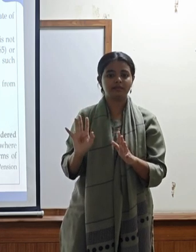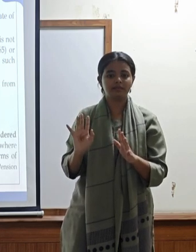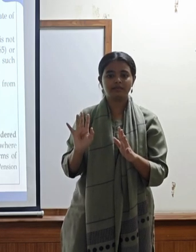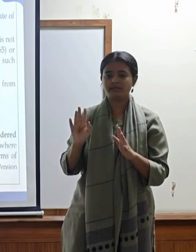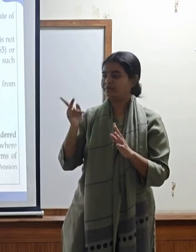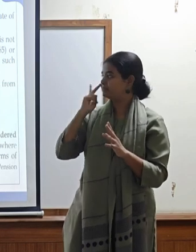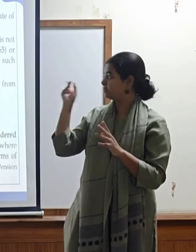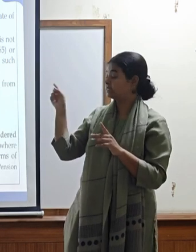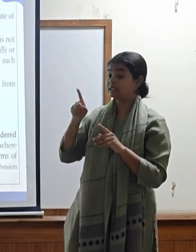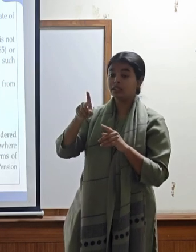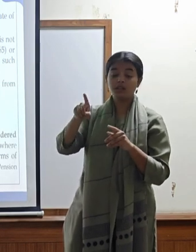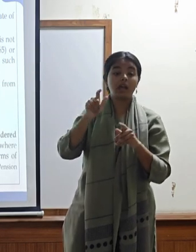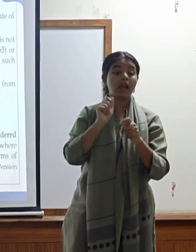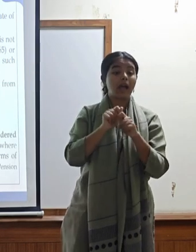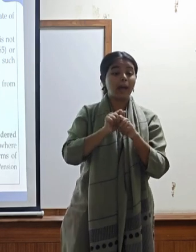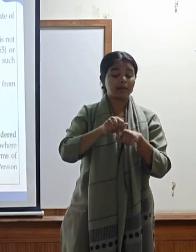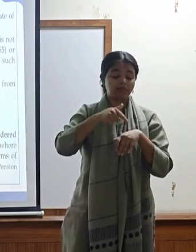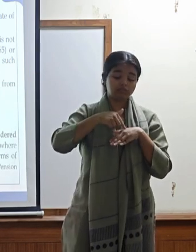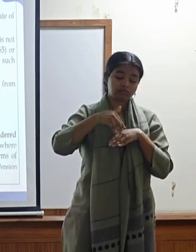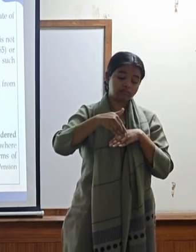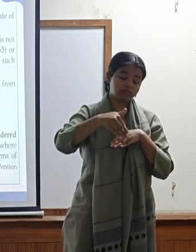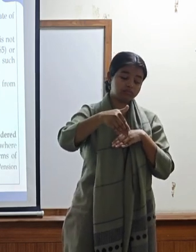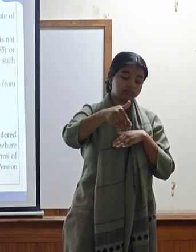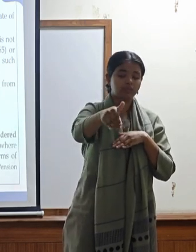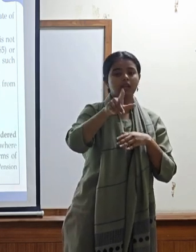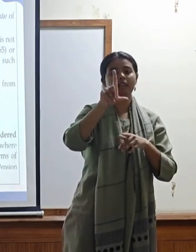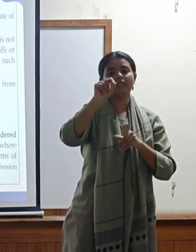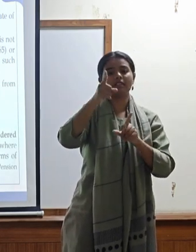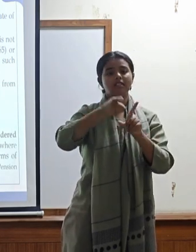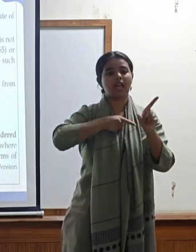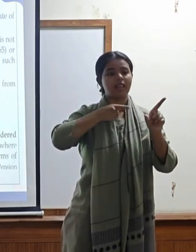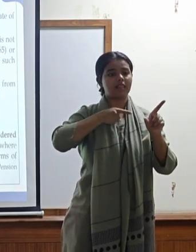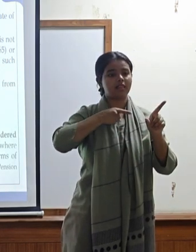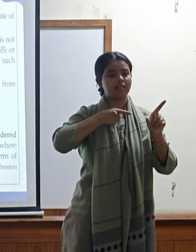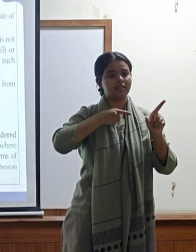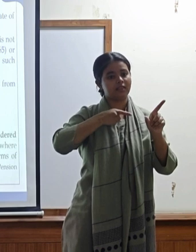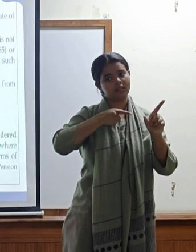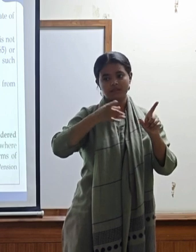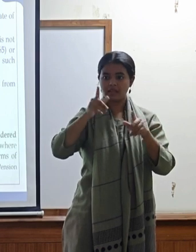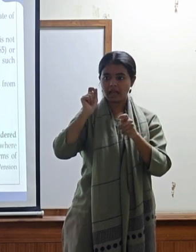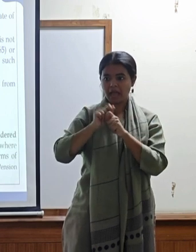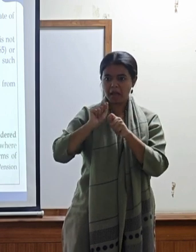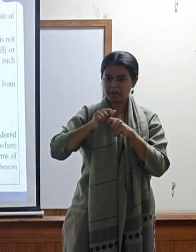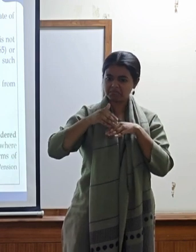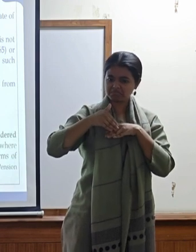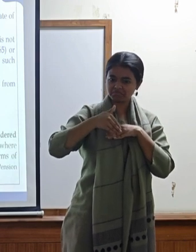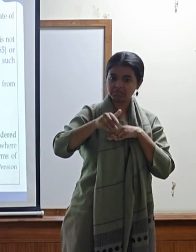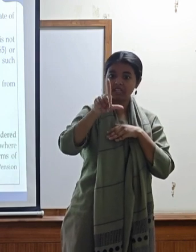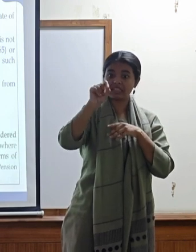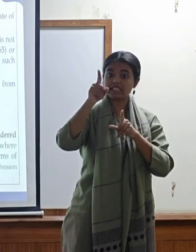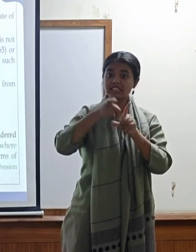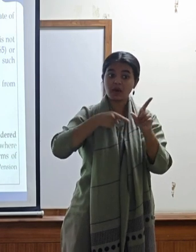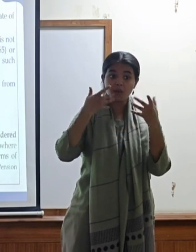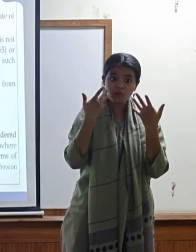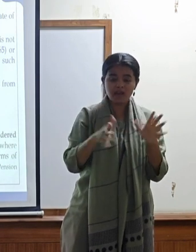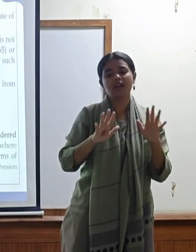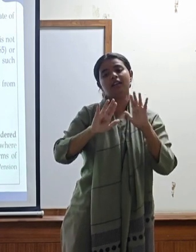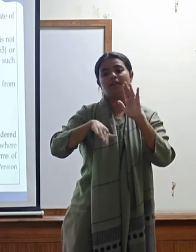सर्विस, 10 साल की क्वालिफाइंग सर्विस अगर आपकी हो गई है तो आप एलिजिबल हैं यूपीएस का बेनिफिट लेने के लिए। कोई भी